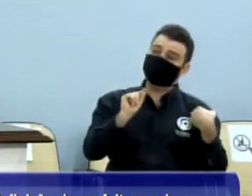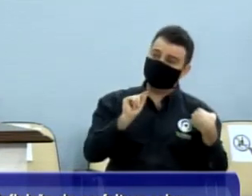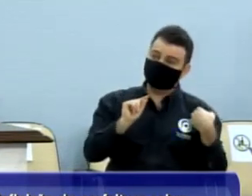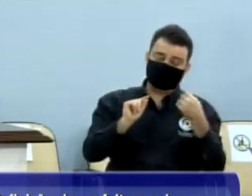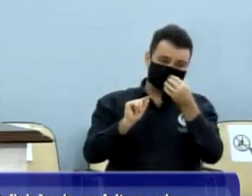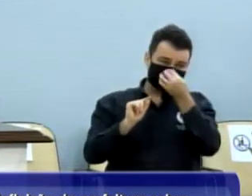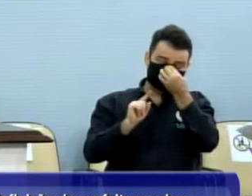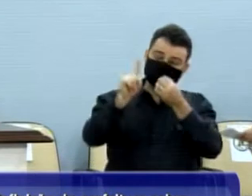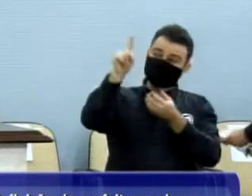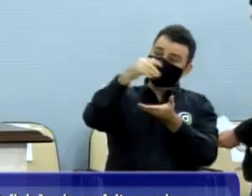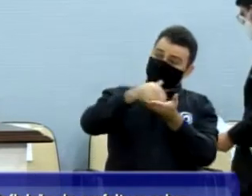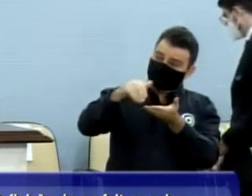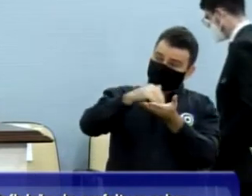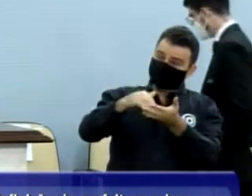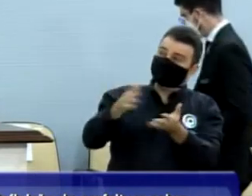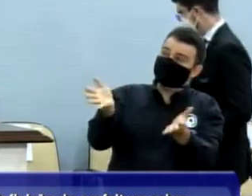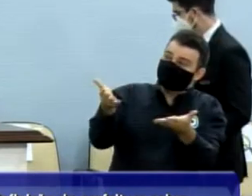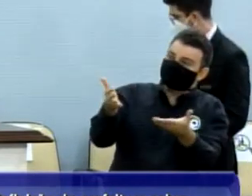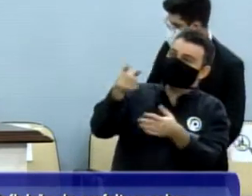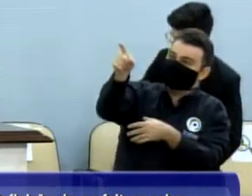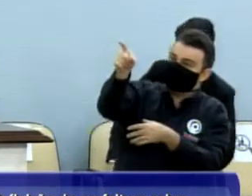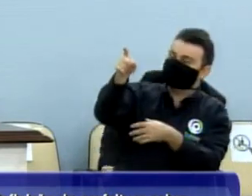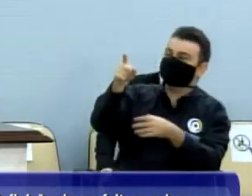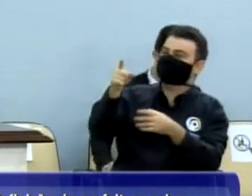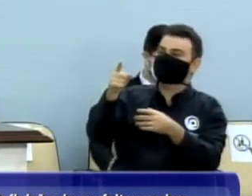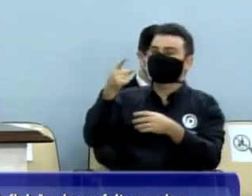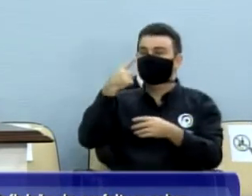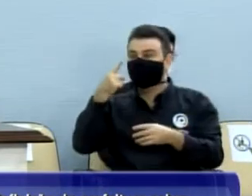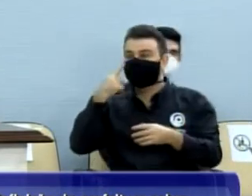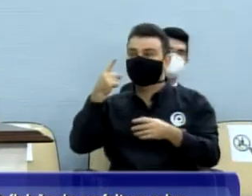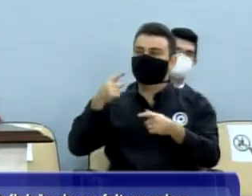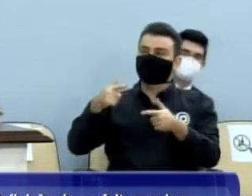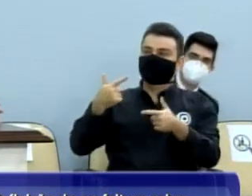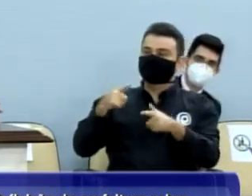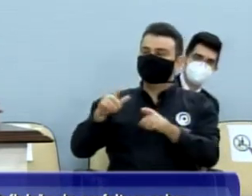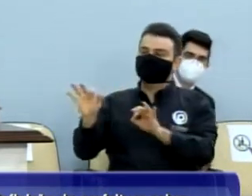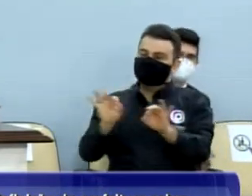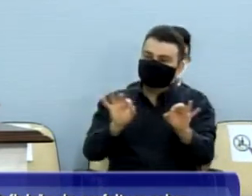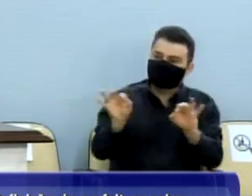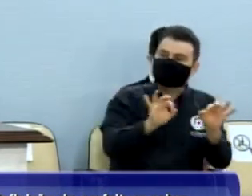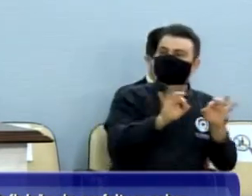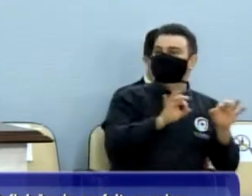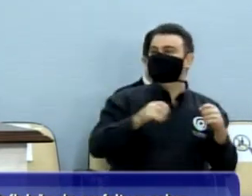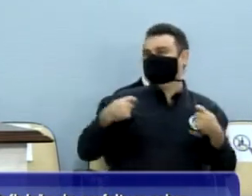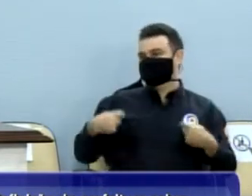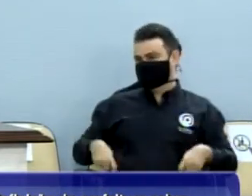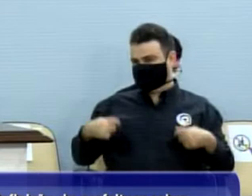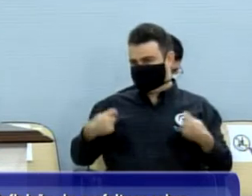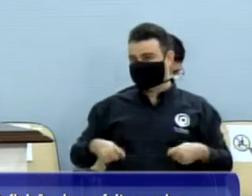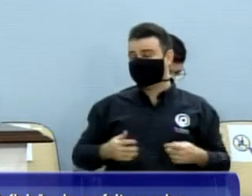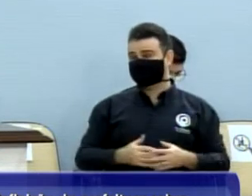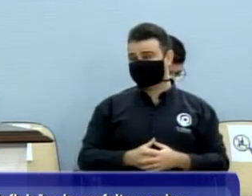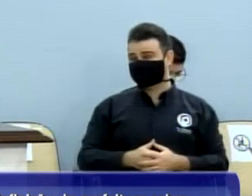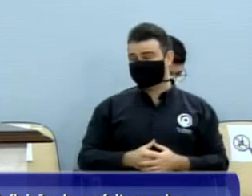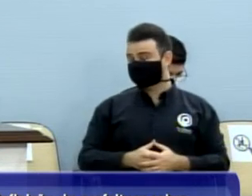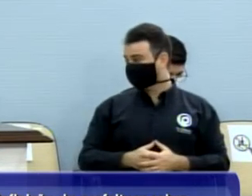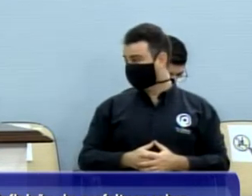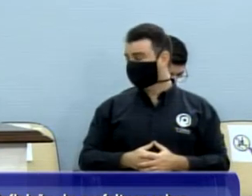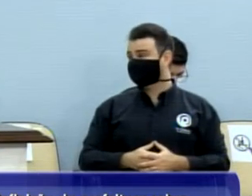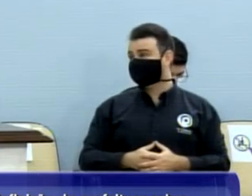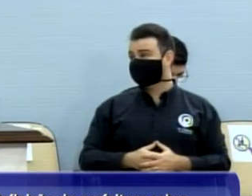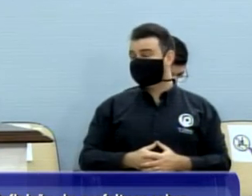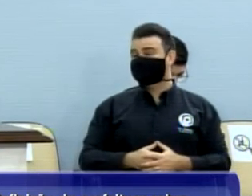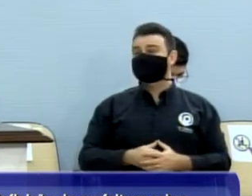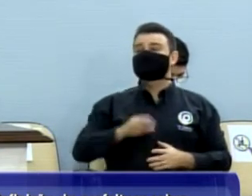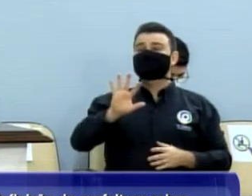com o secretário para agilizar. É o nosso trabalho. Mas eu acho que a gente precisava ter